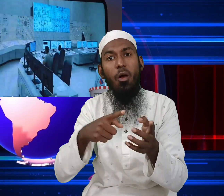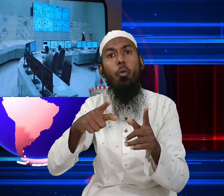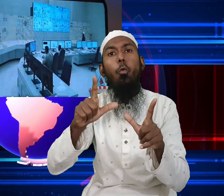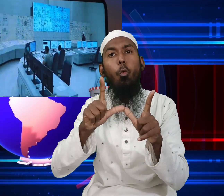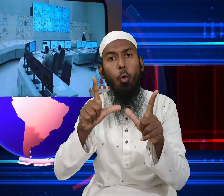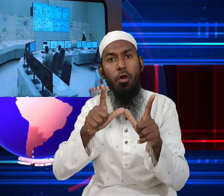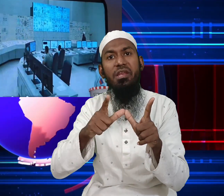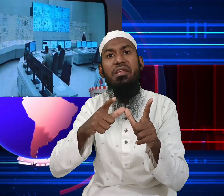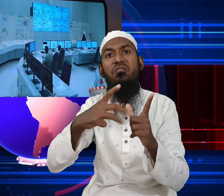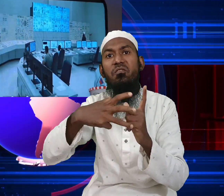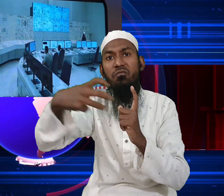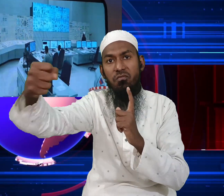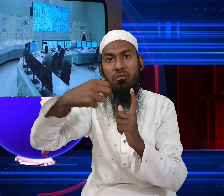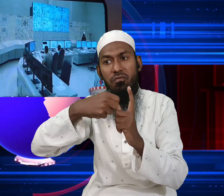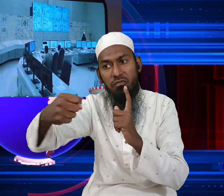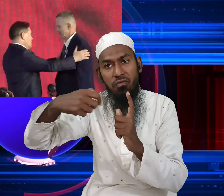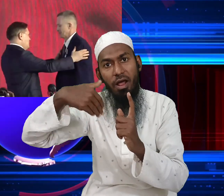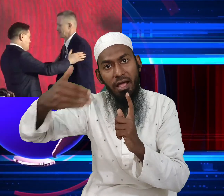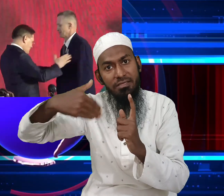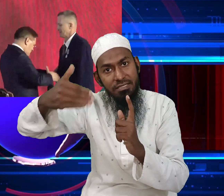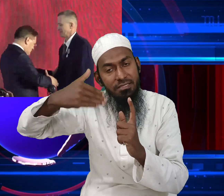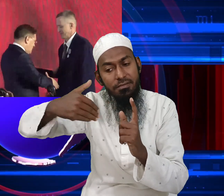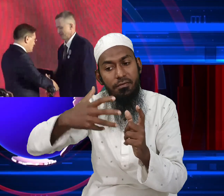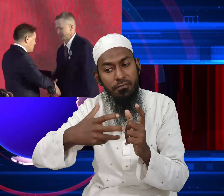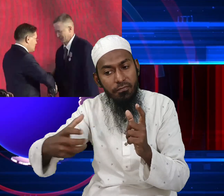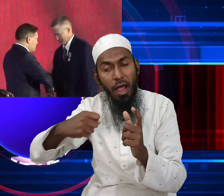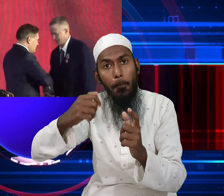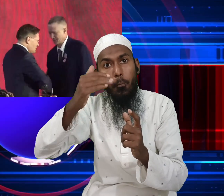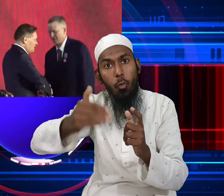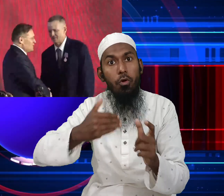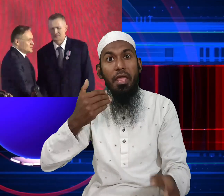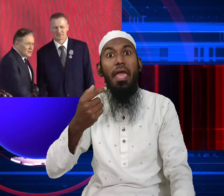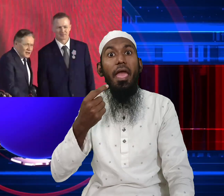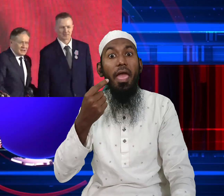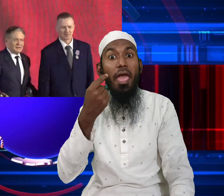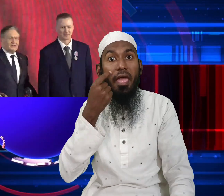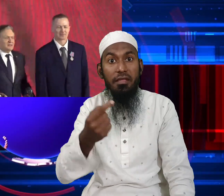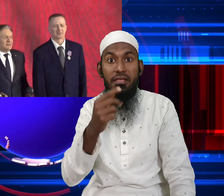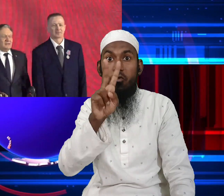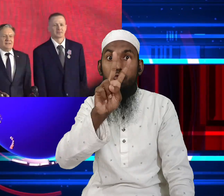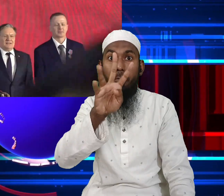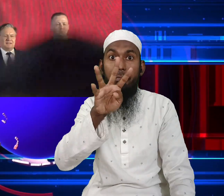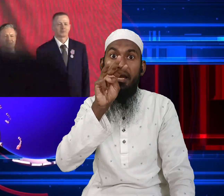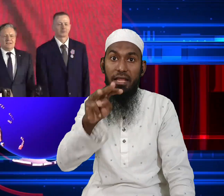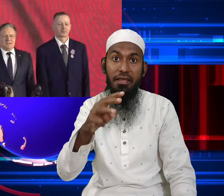সবকিছু ঠিক থাকলে আগামী বছরেই এই ইউনিট থেকে বাণিজ্যিকভাবে বিদ্যুৎ উৎপাদন শুরু হতে পারে।